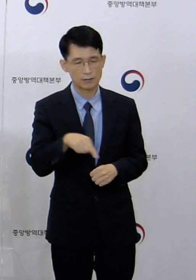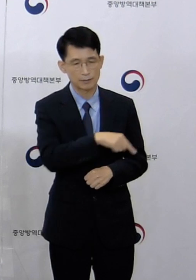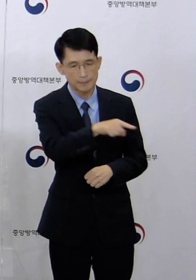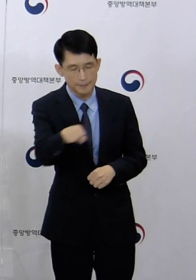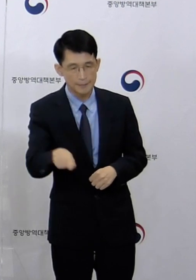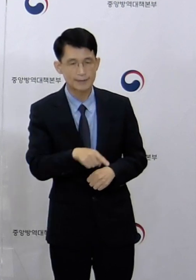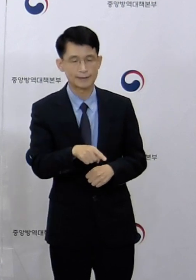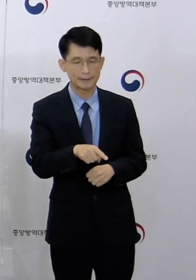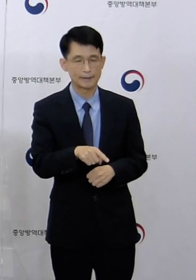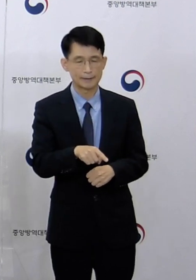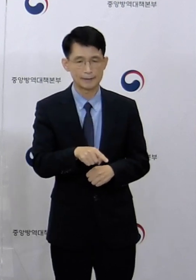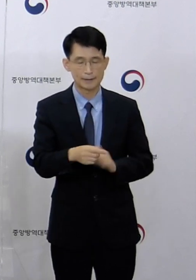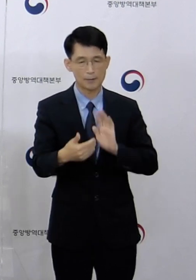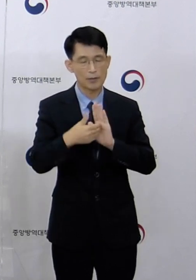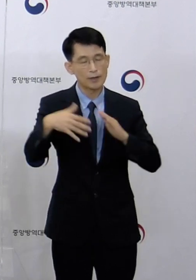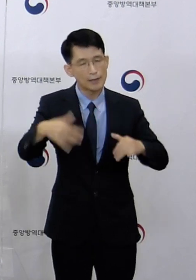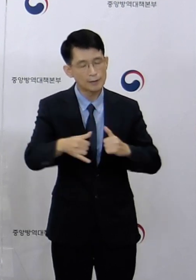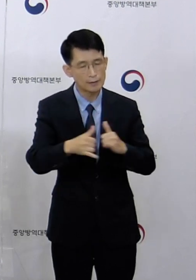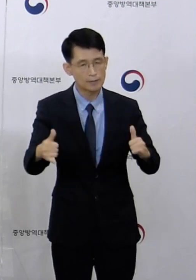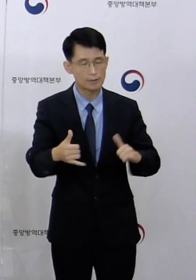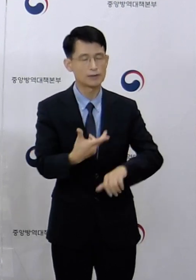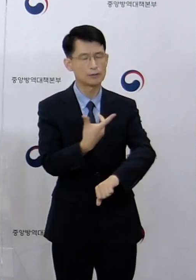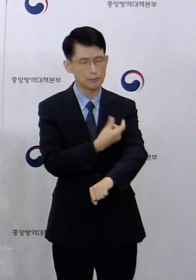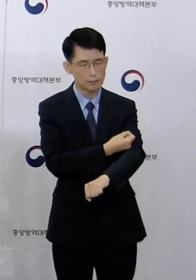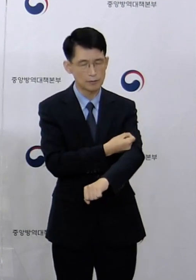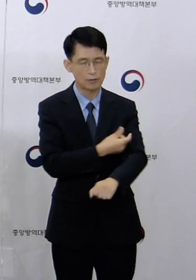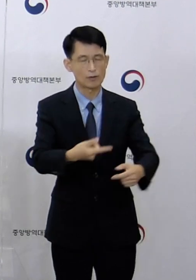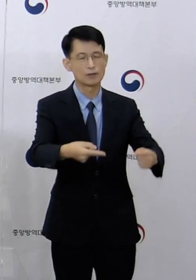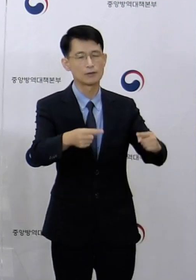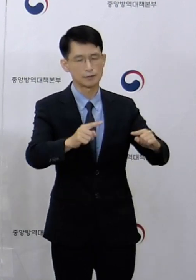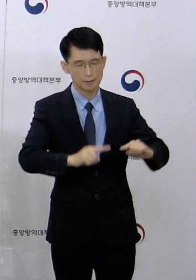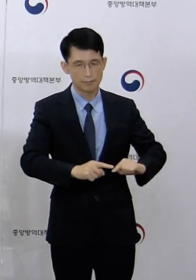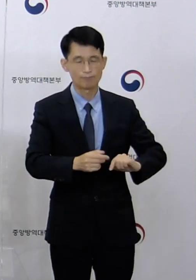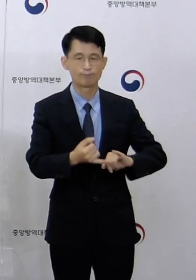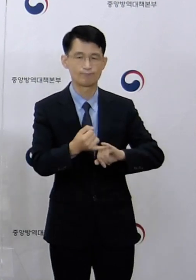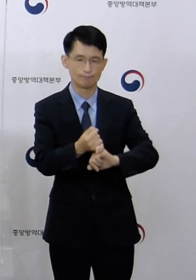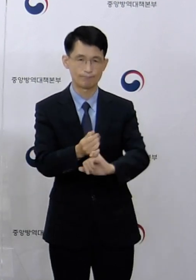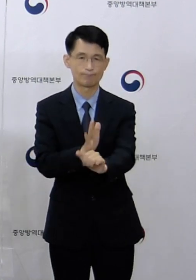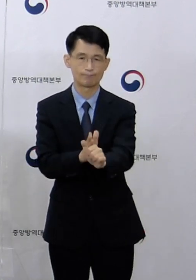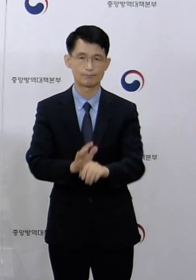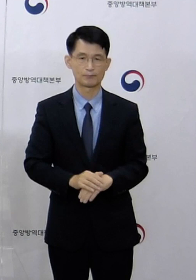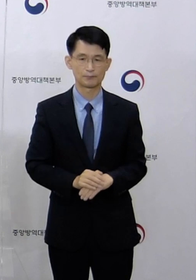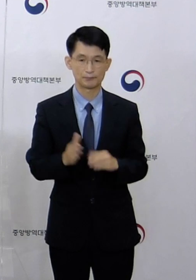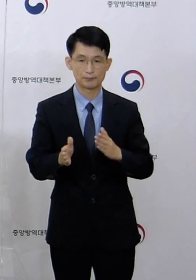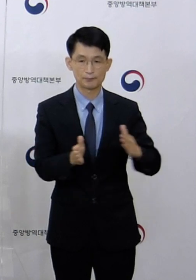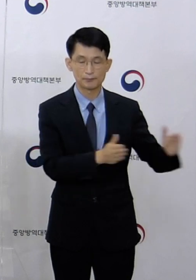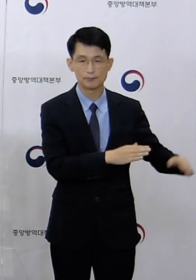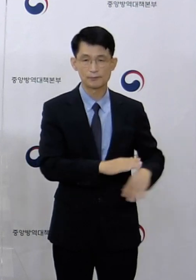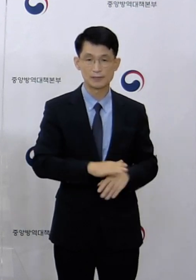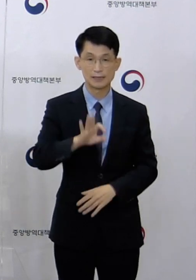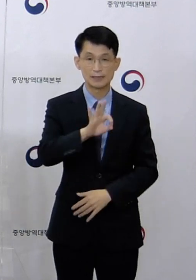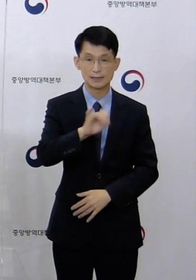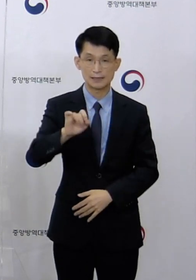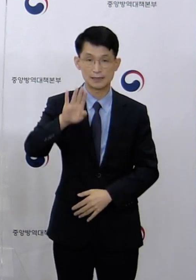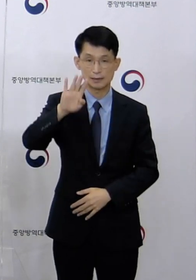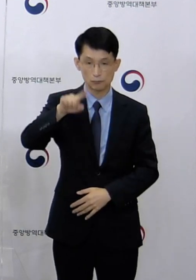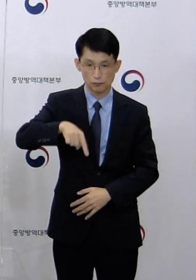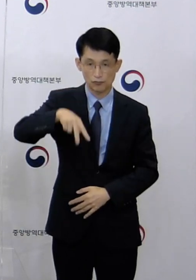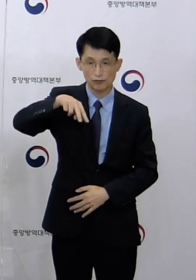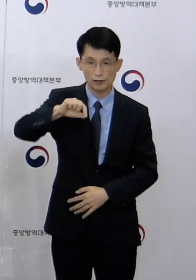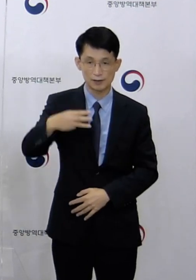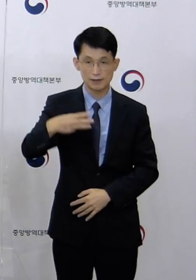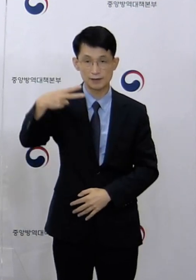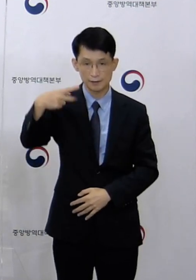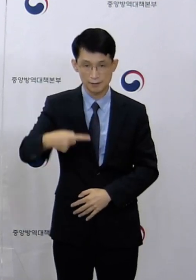많은 관심과 참여 요청드립니다. 다음은 예방용 항체 주사제인 이브실드 투약